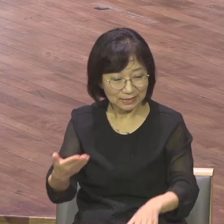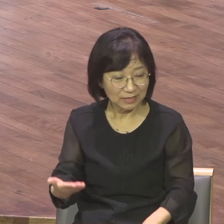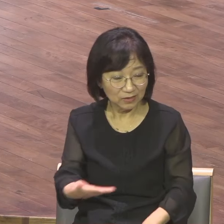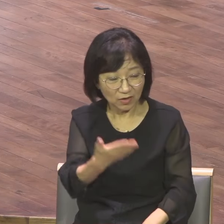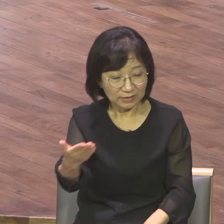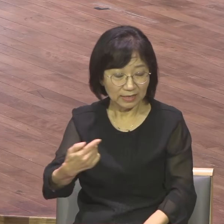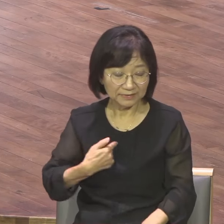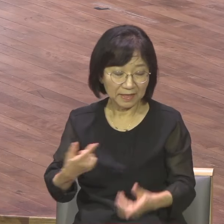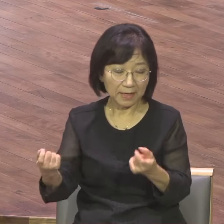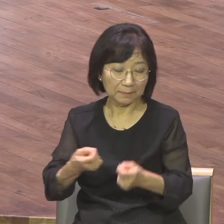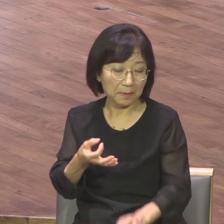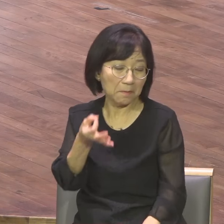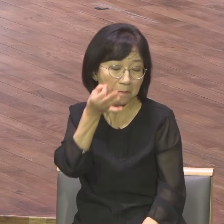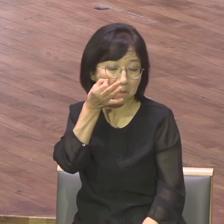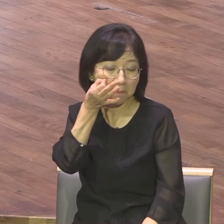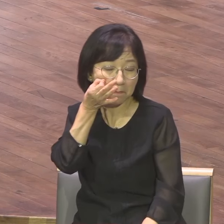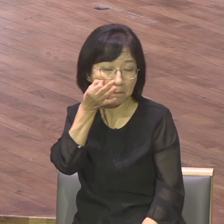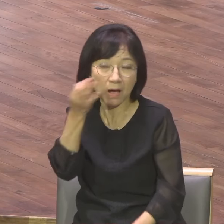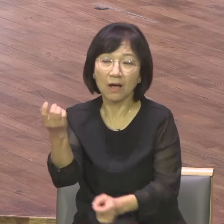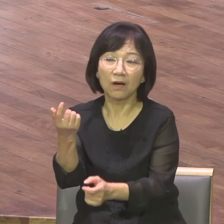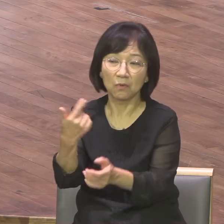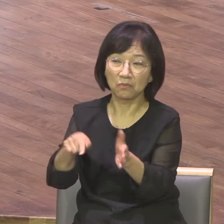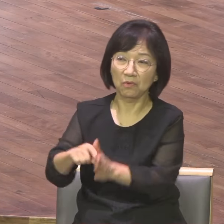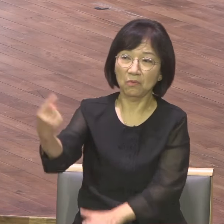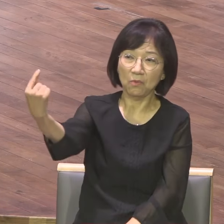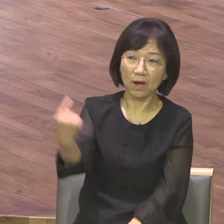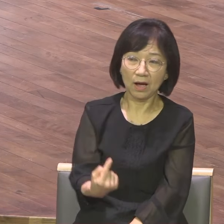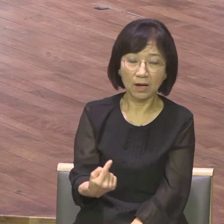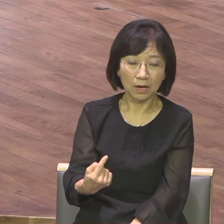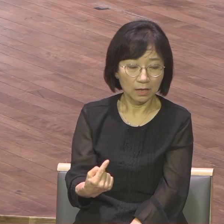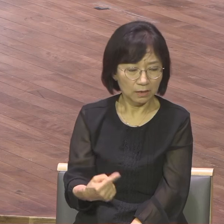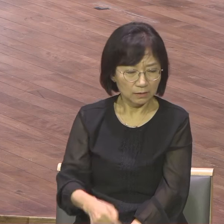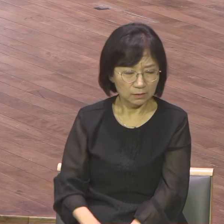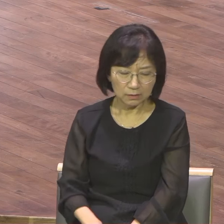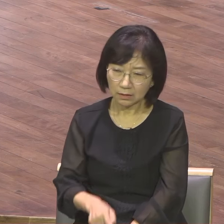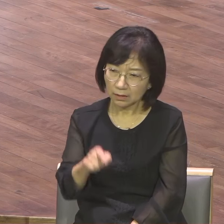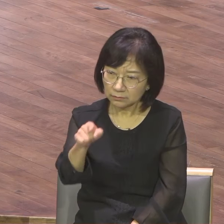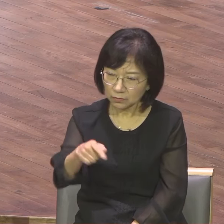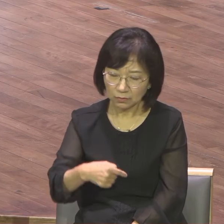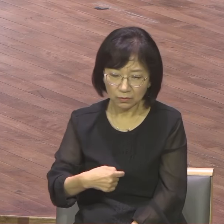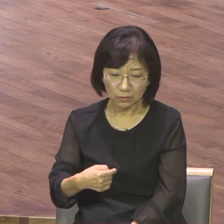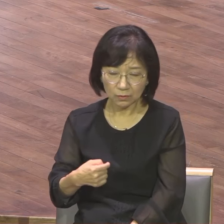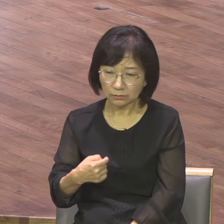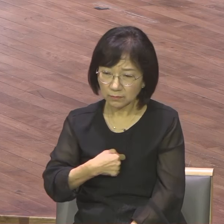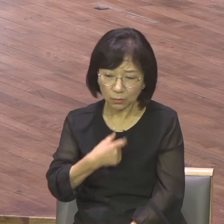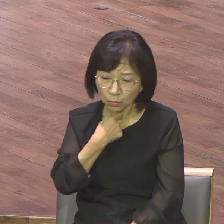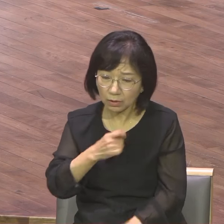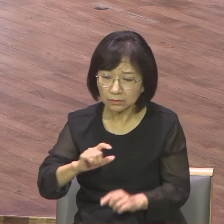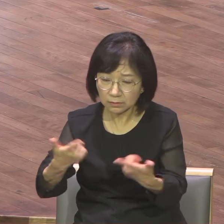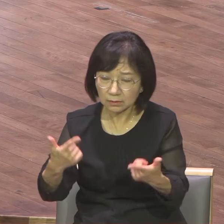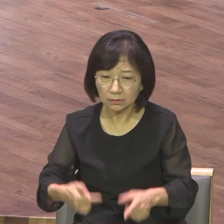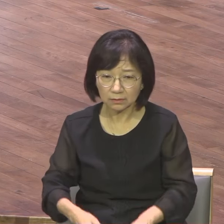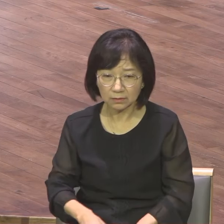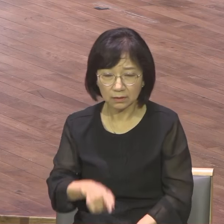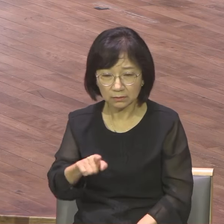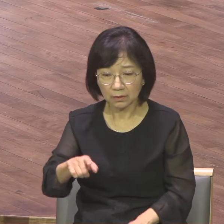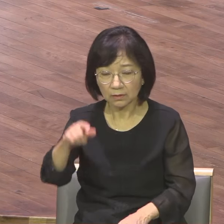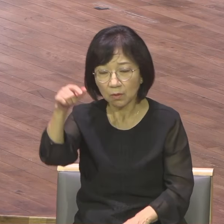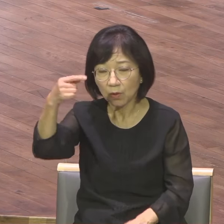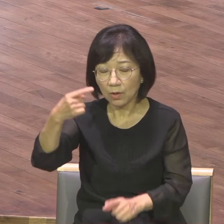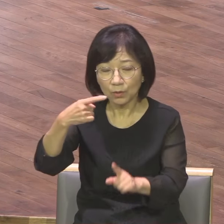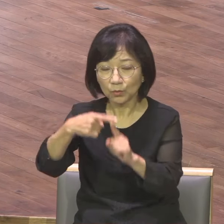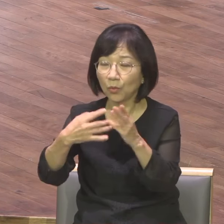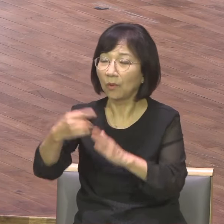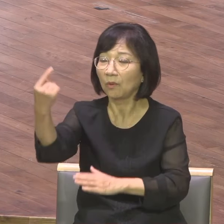앞에 보이려 오니 이것을 누가 너에게 요구하느냐? 내 마당만 밟을 뿐이니라. 하나님의